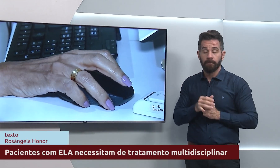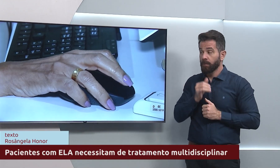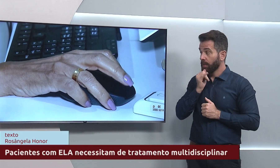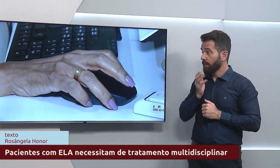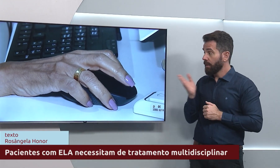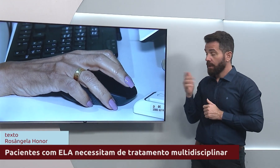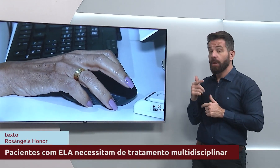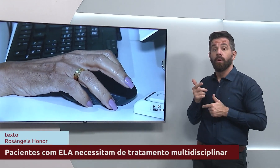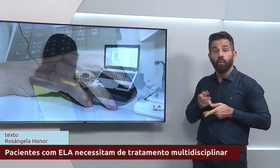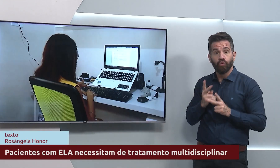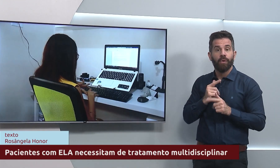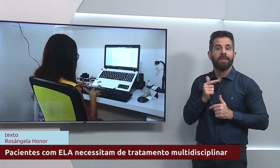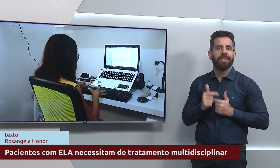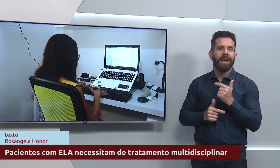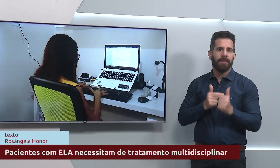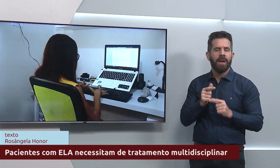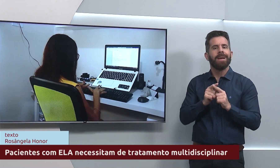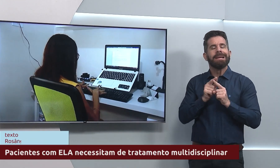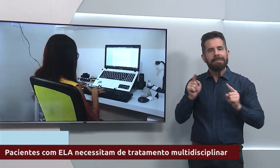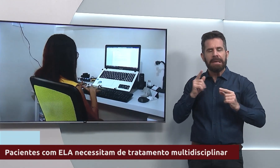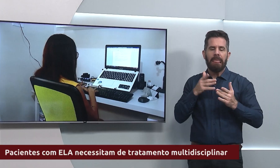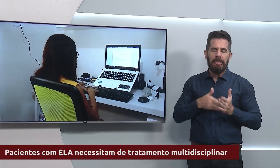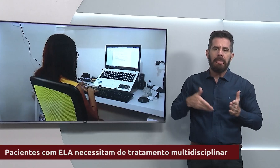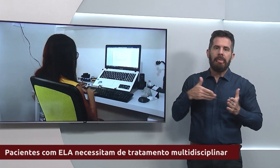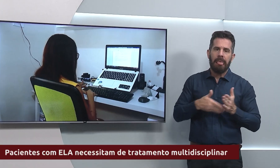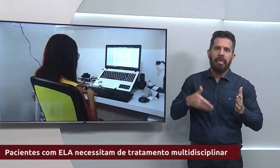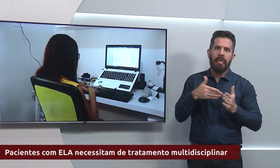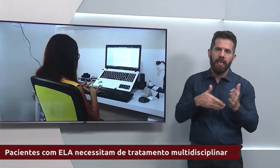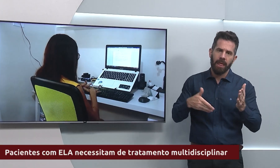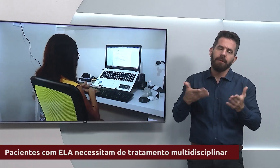de casa, mesmo com as dificuldades